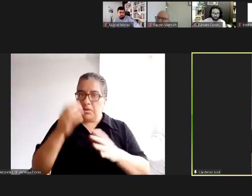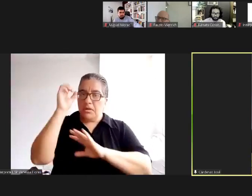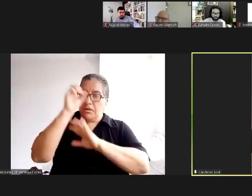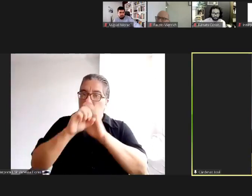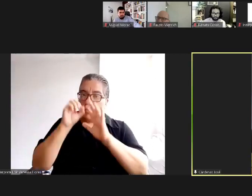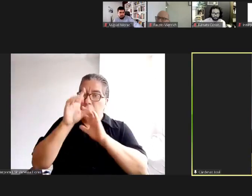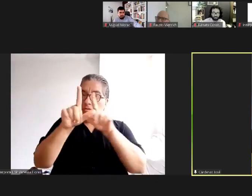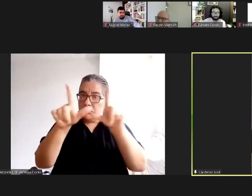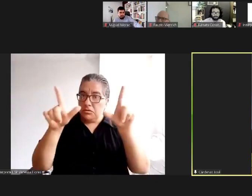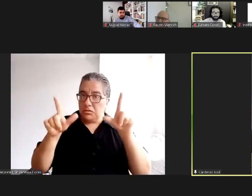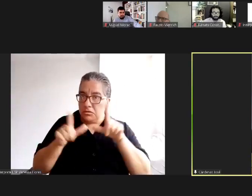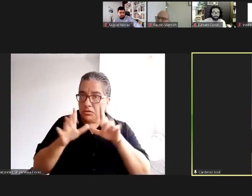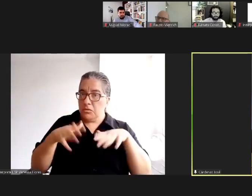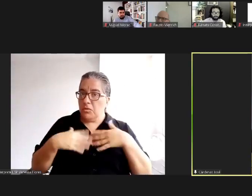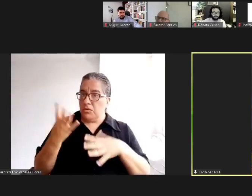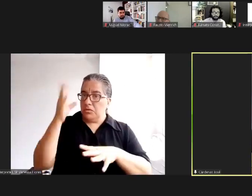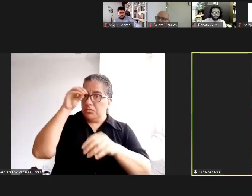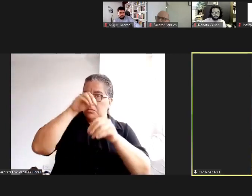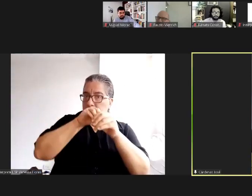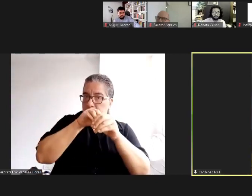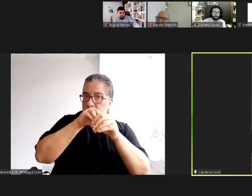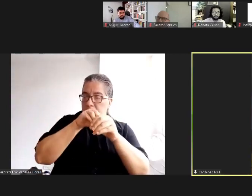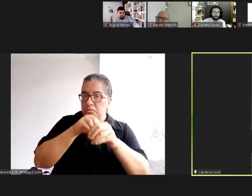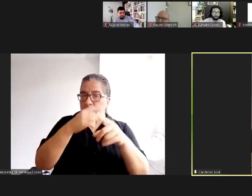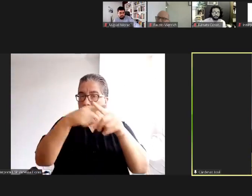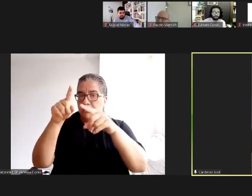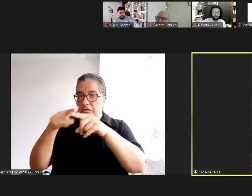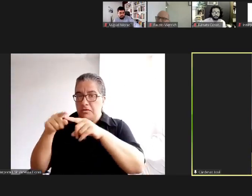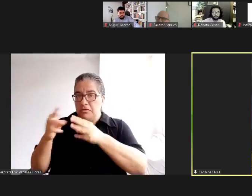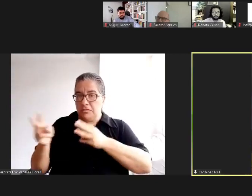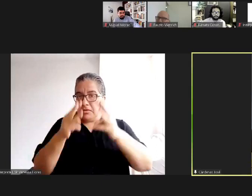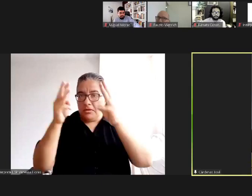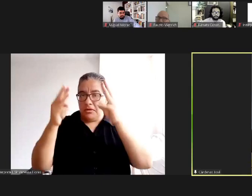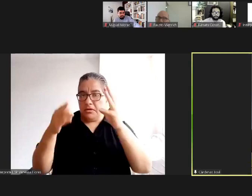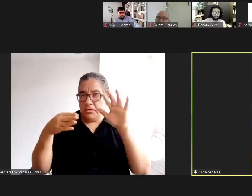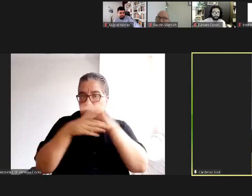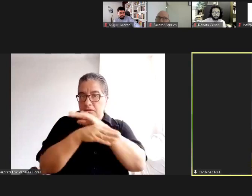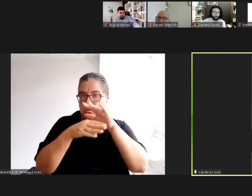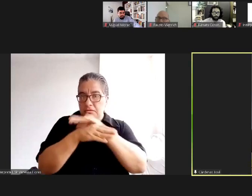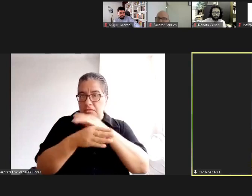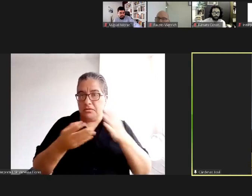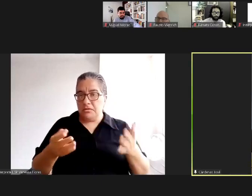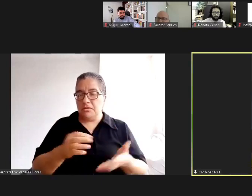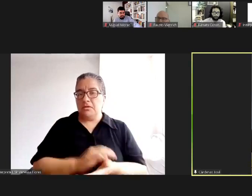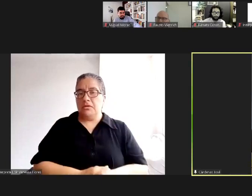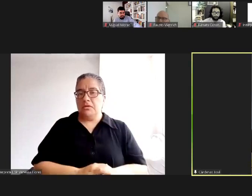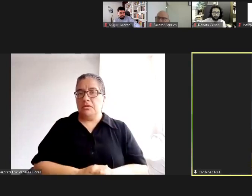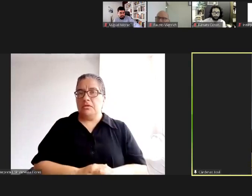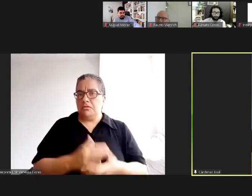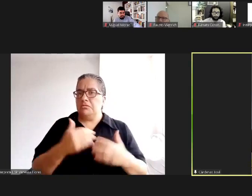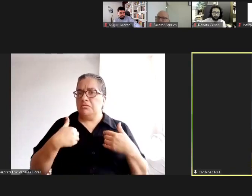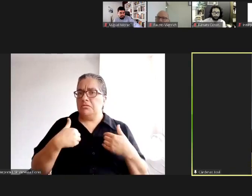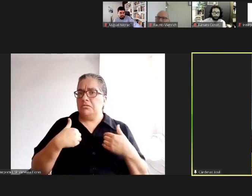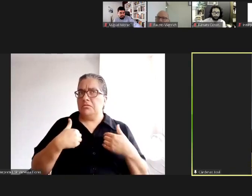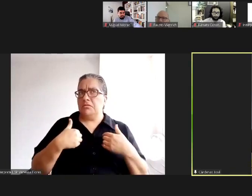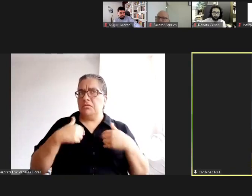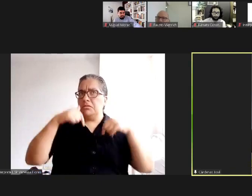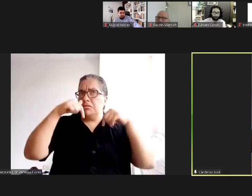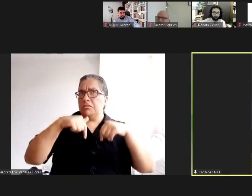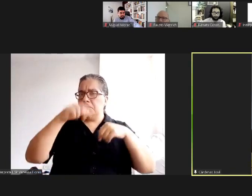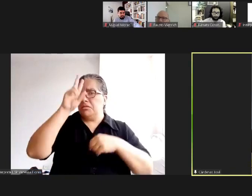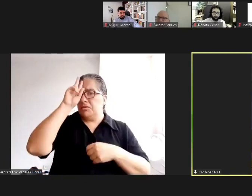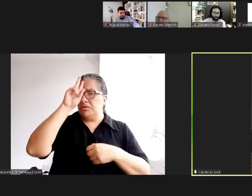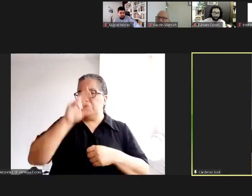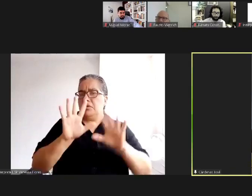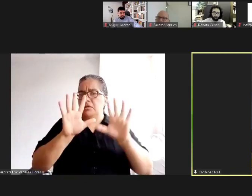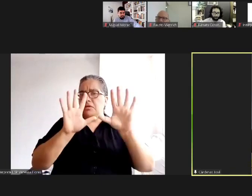comerciales incluya estos sistemas porque tenemos casi 10% de la población con discapacidad visual